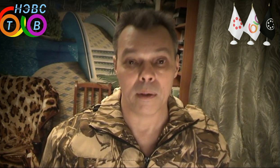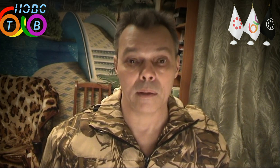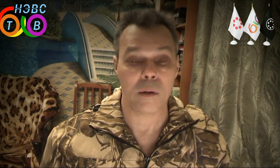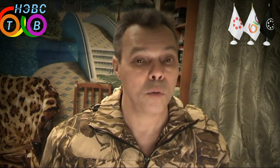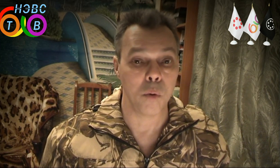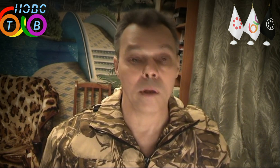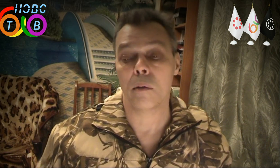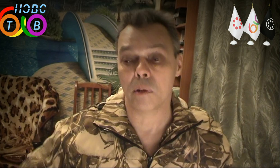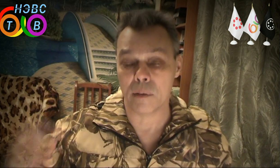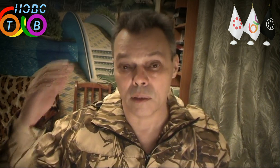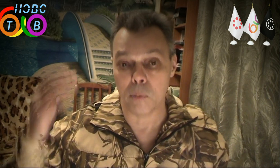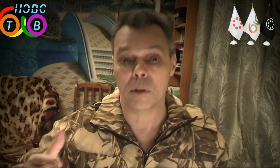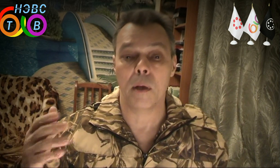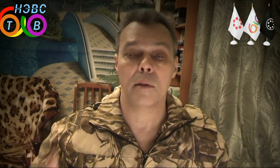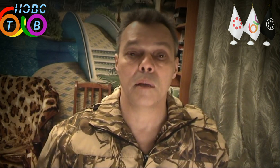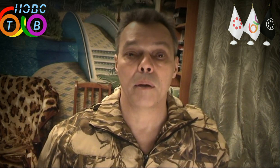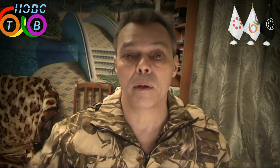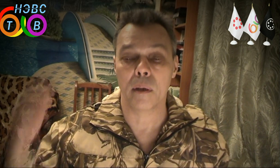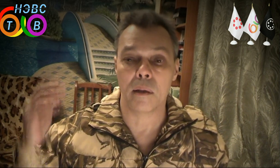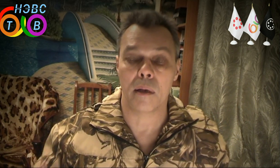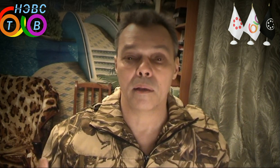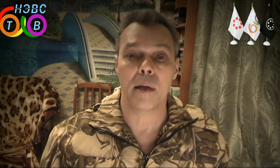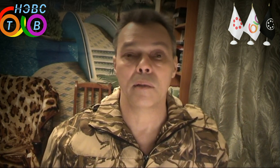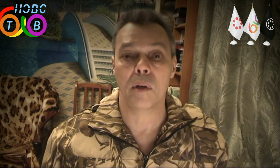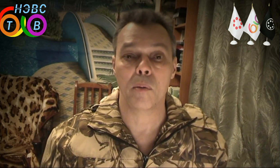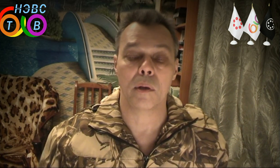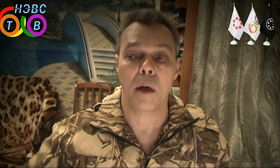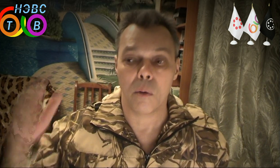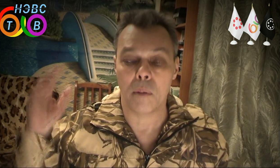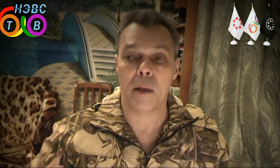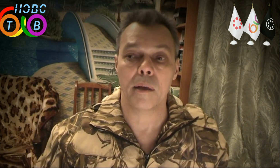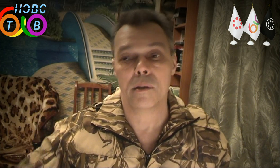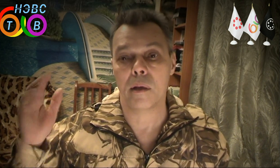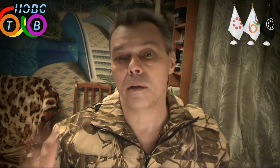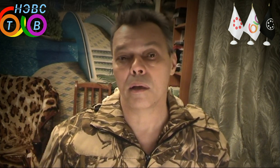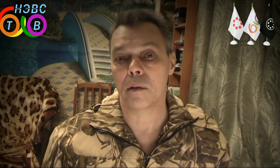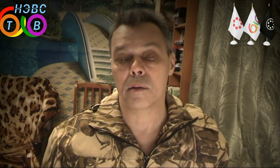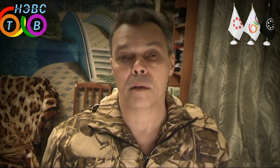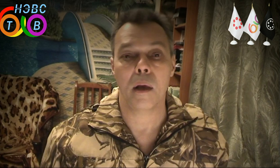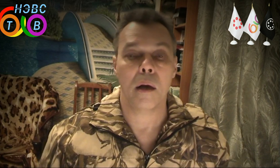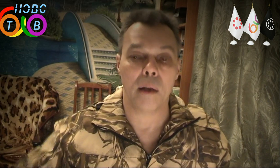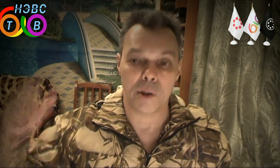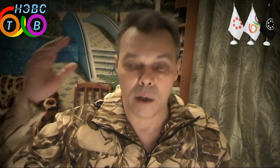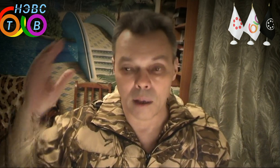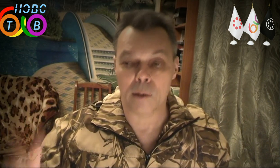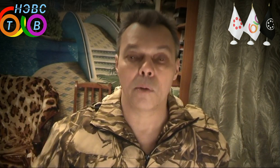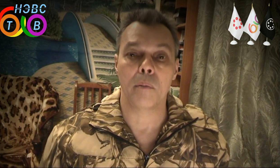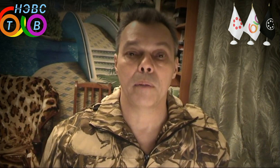одновременно. Любой. Вот один, допустим, с ней побыл, она родила от него ребенка, он и биологический, и энергетический. Дальше она с другим